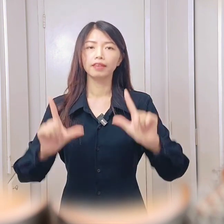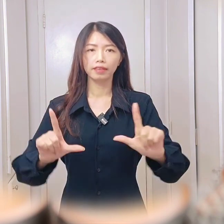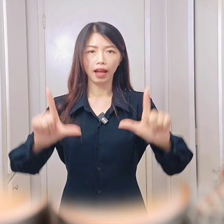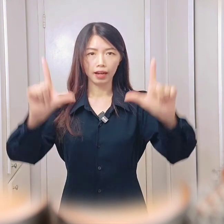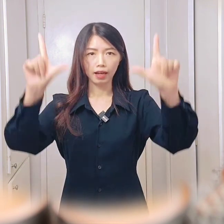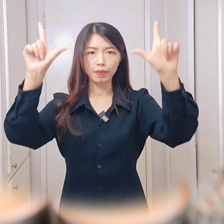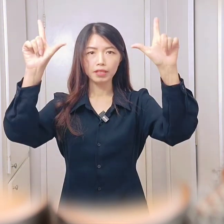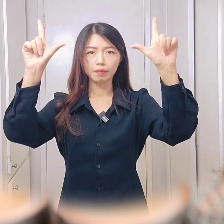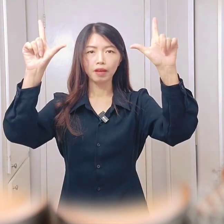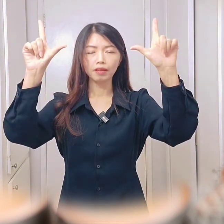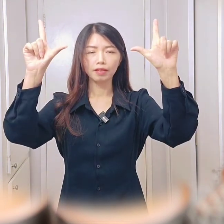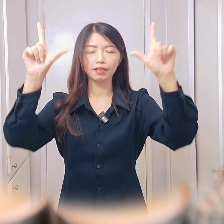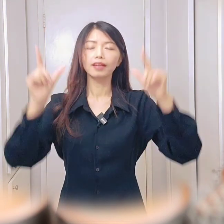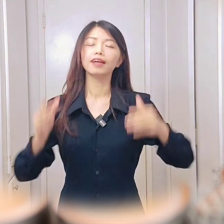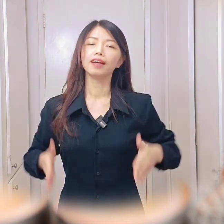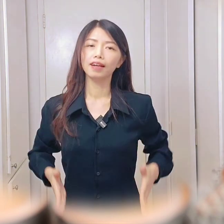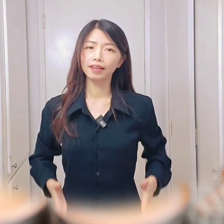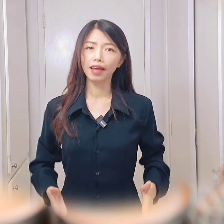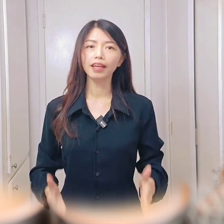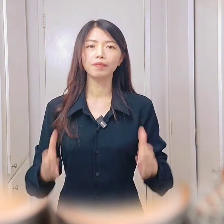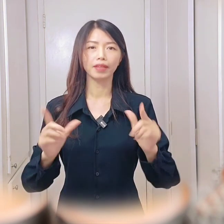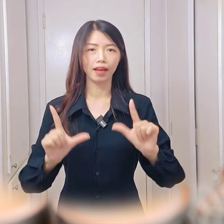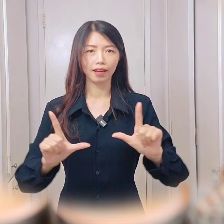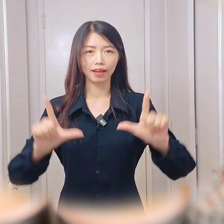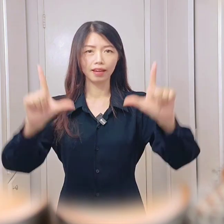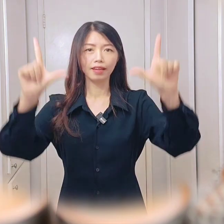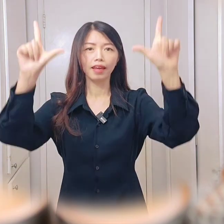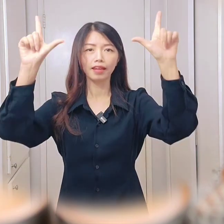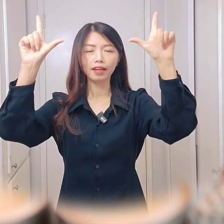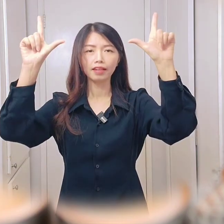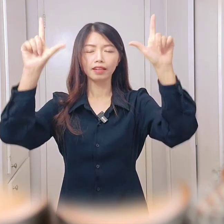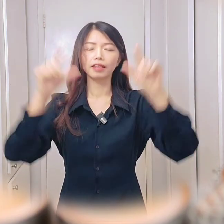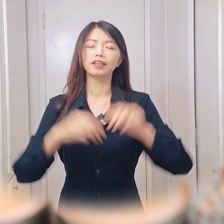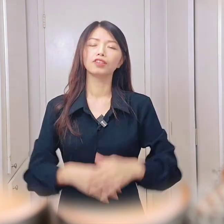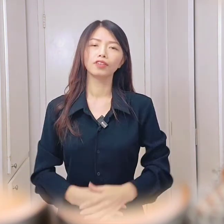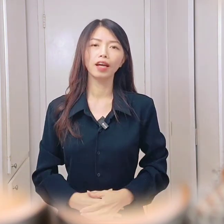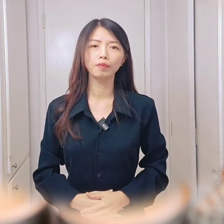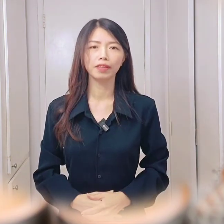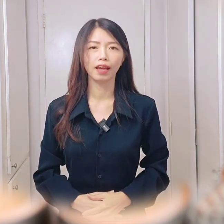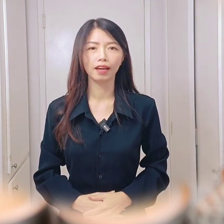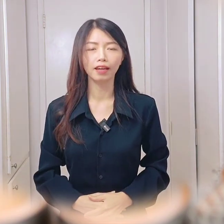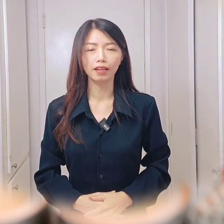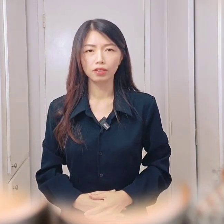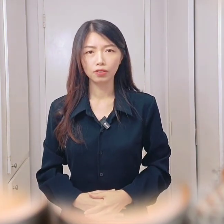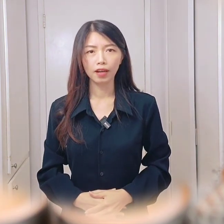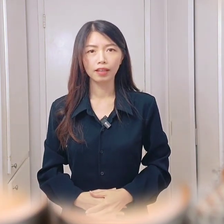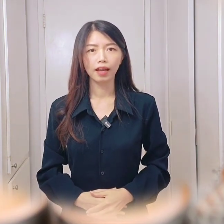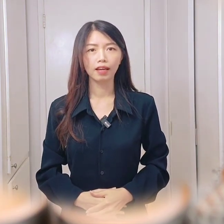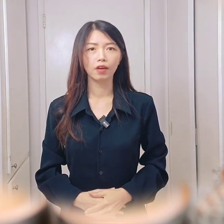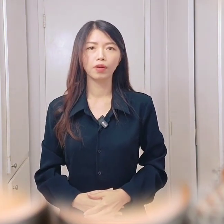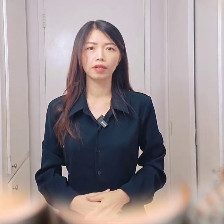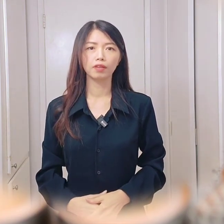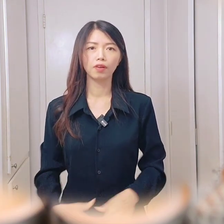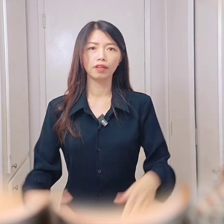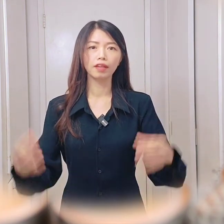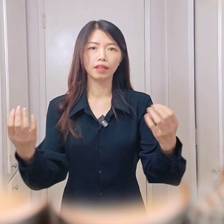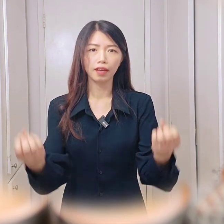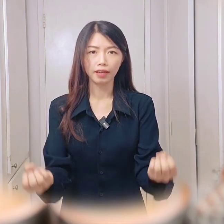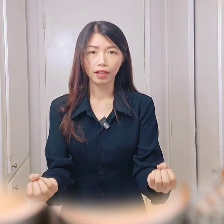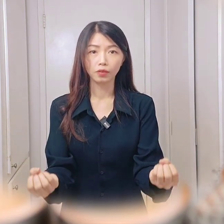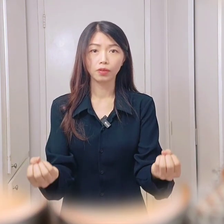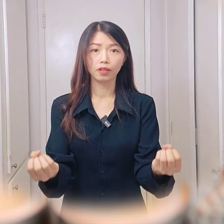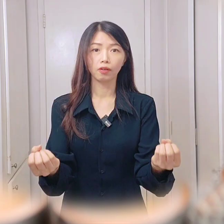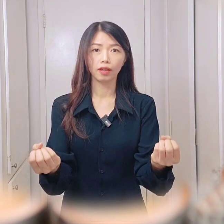태어난 날 합하시면 생일입니다. 생일 축하합니다. 축하하다 라고 하는